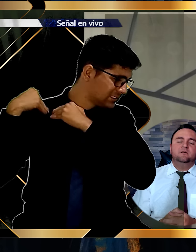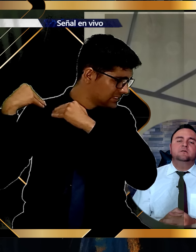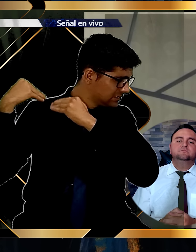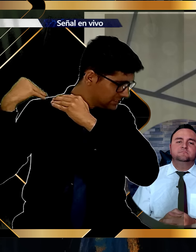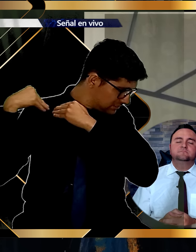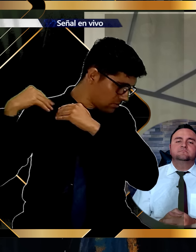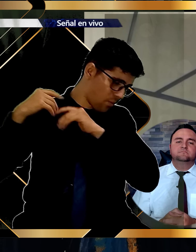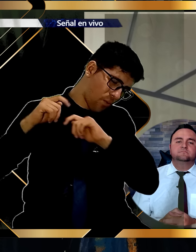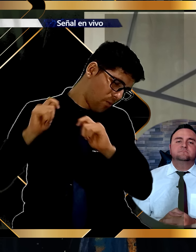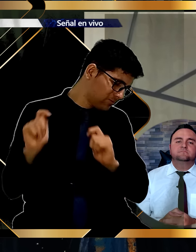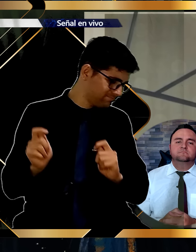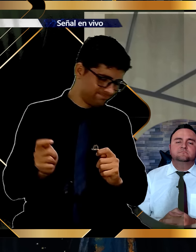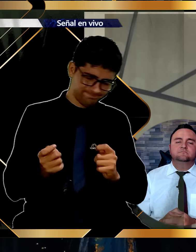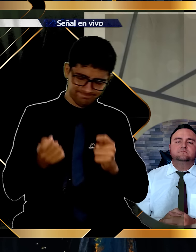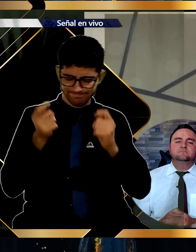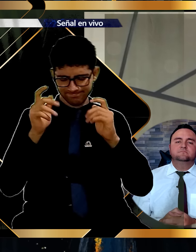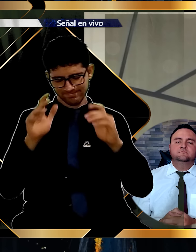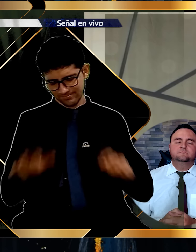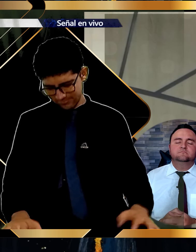Y entonces, como hay coros tan lindos,